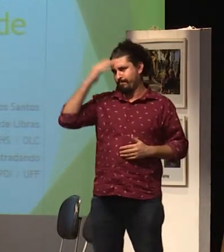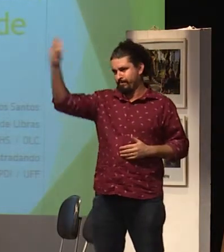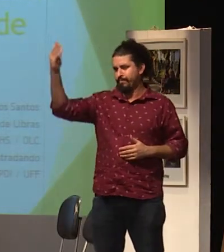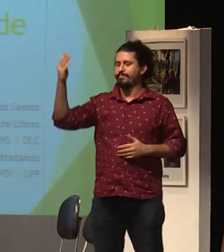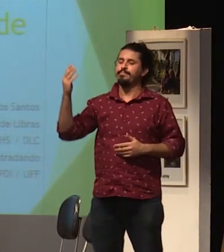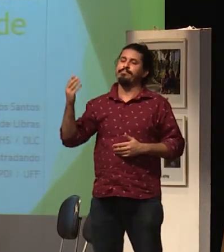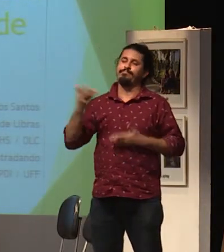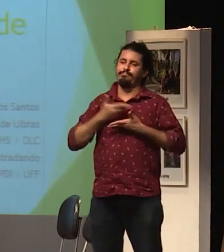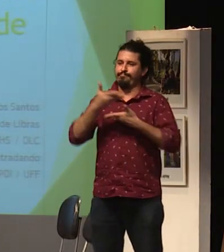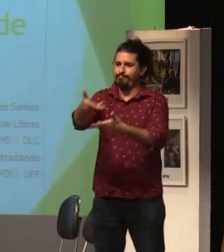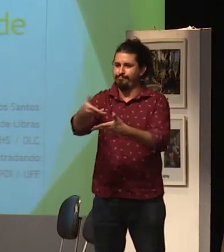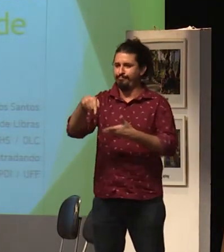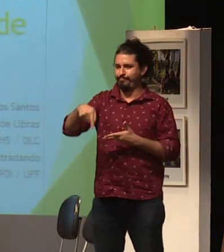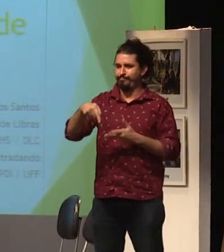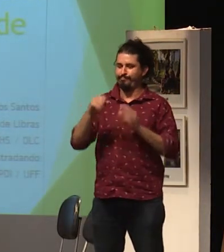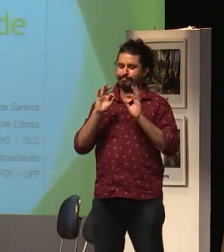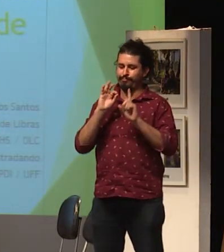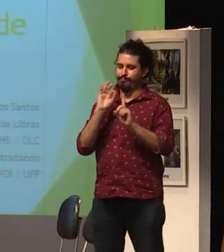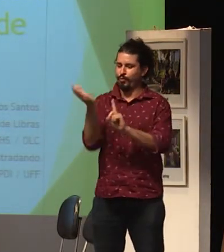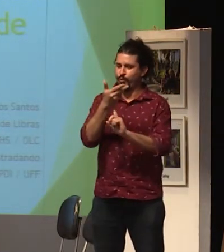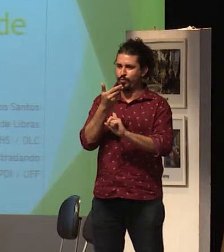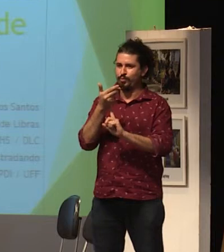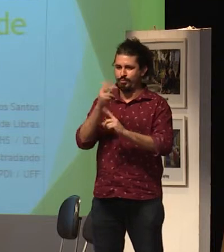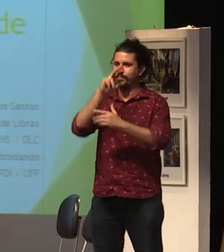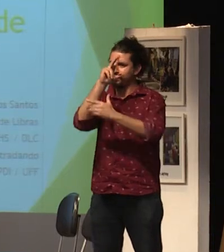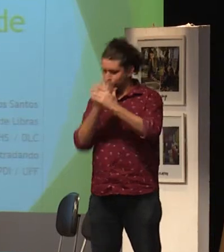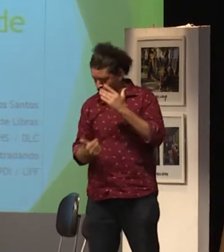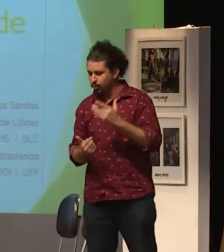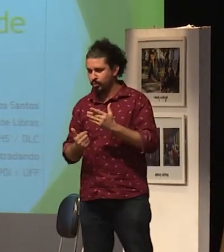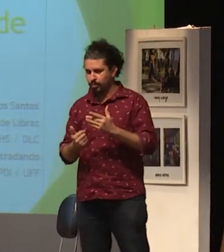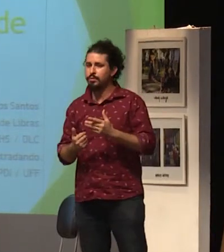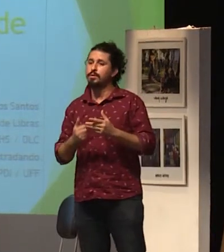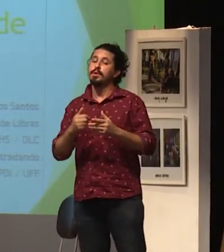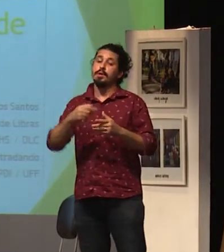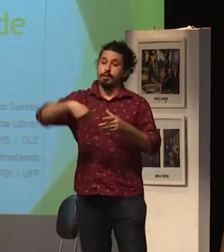Assim, primeiramente eu queria agradecer pelo convite, né, para participar desse fórum bilíngue.